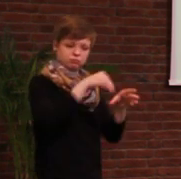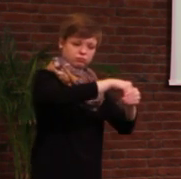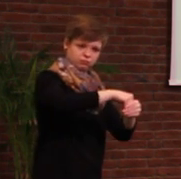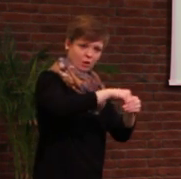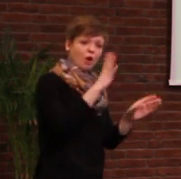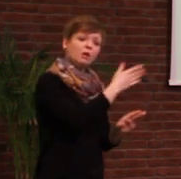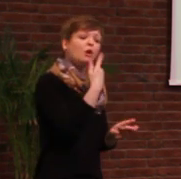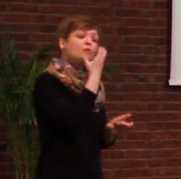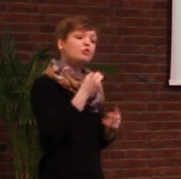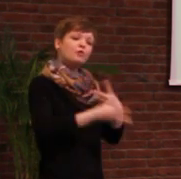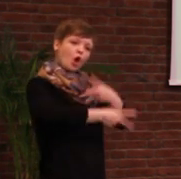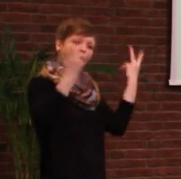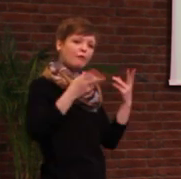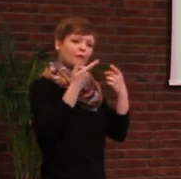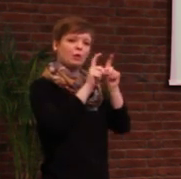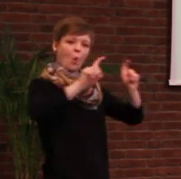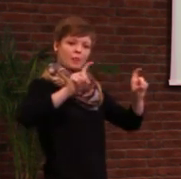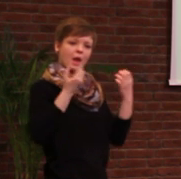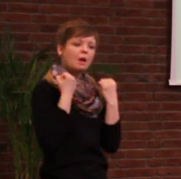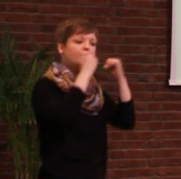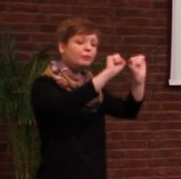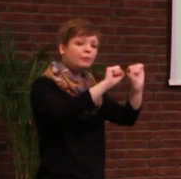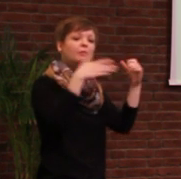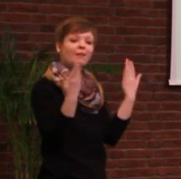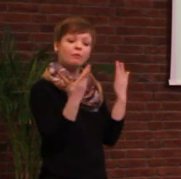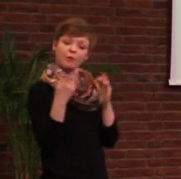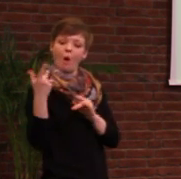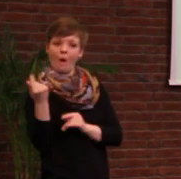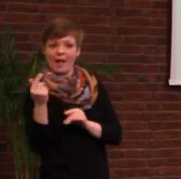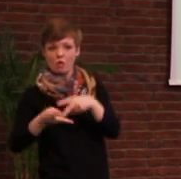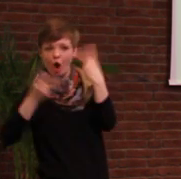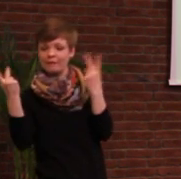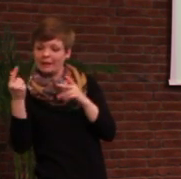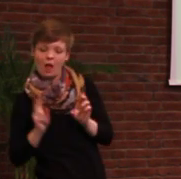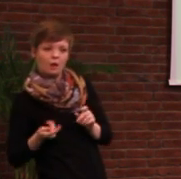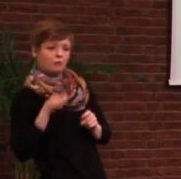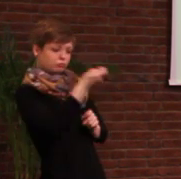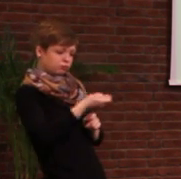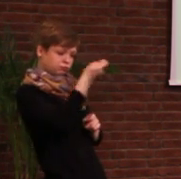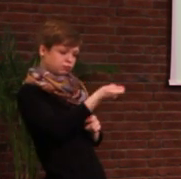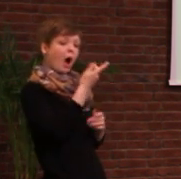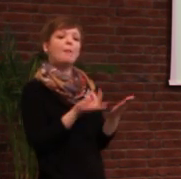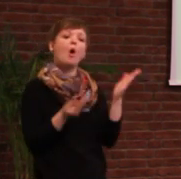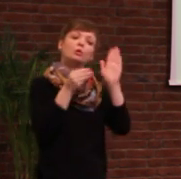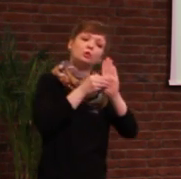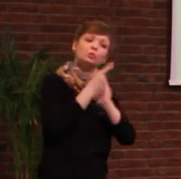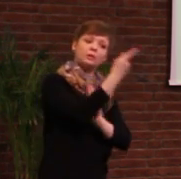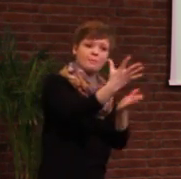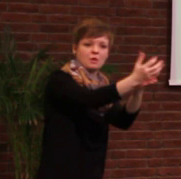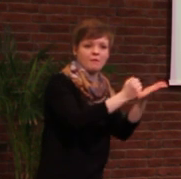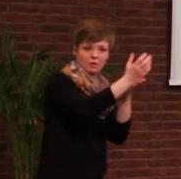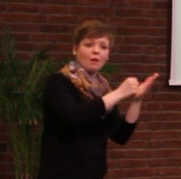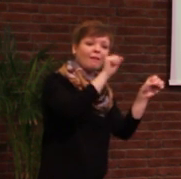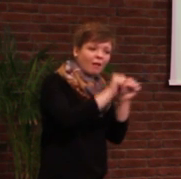Unternehmen gründen, das einen Kapitalgrundstock aus öffentlichen Geldern erhält, das aber auch selbst Kredite aufnehmen kann. Damit wird es endlich möglich